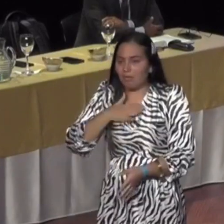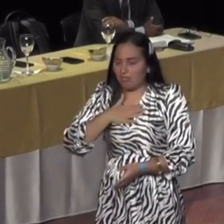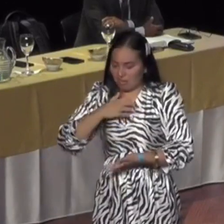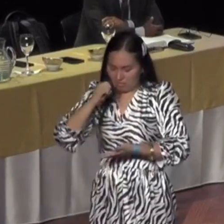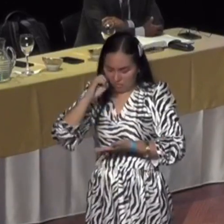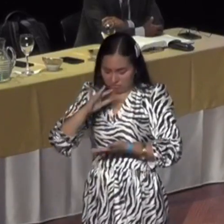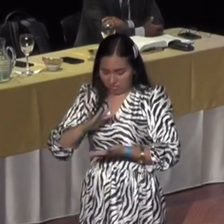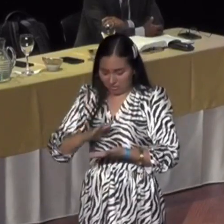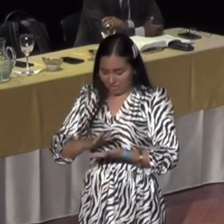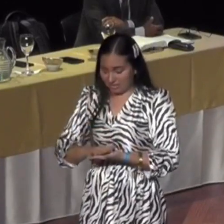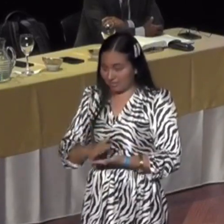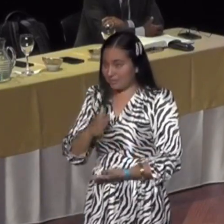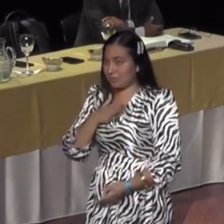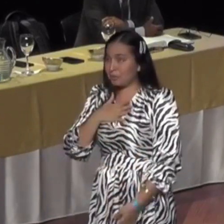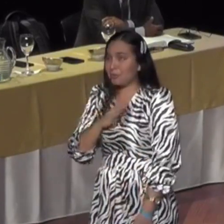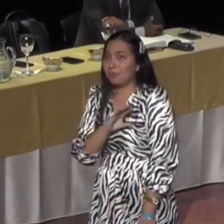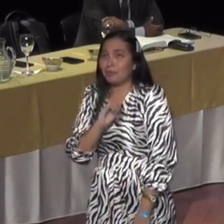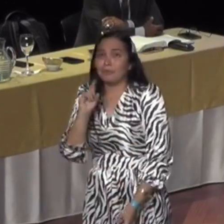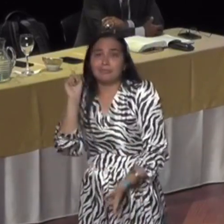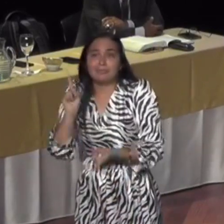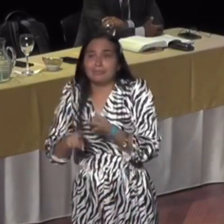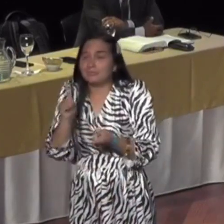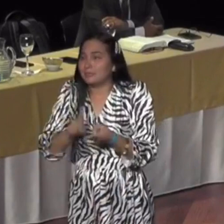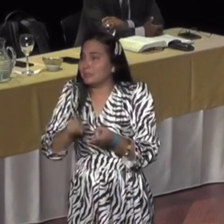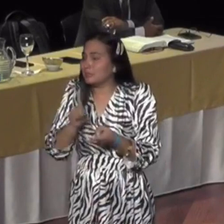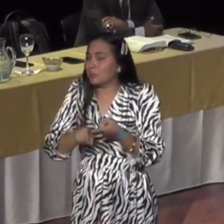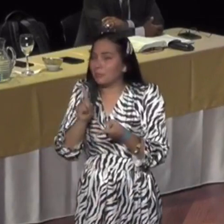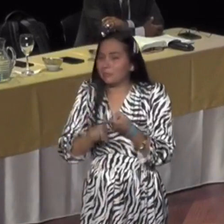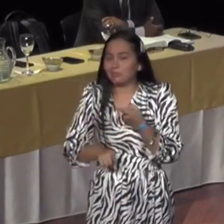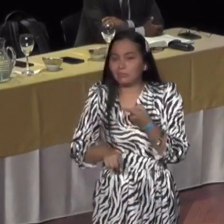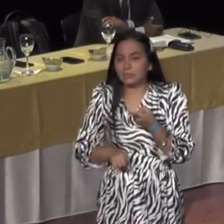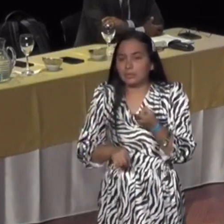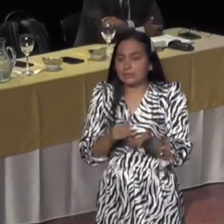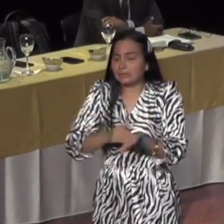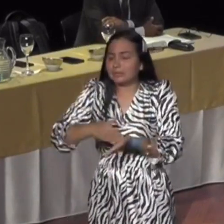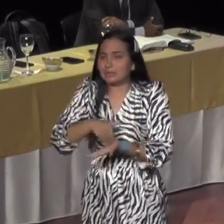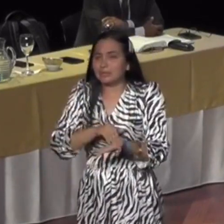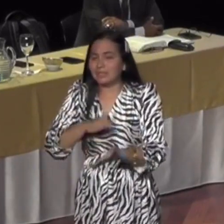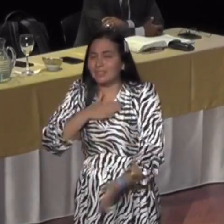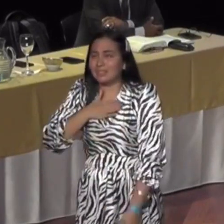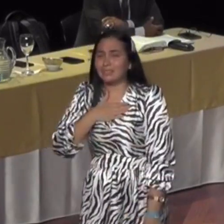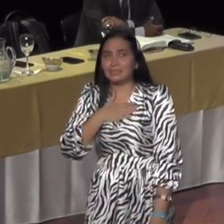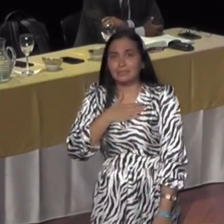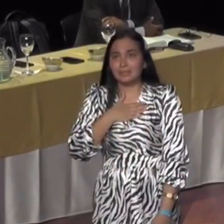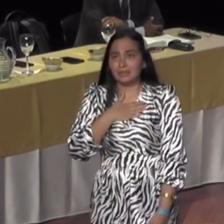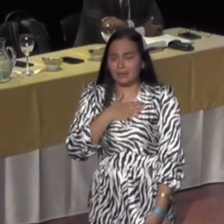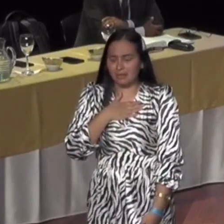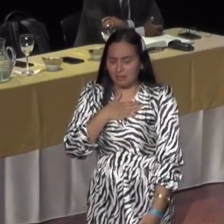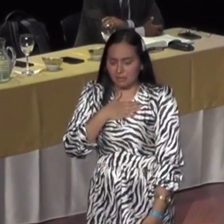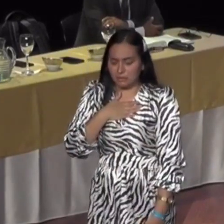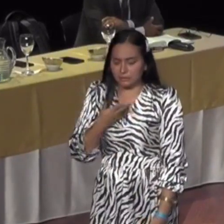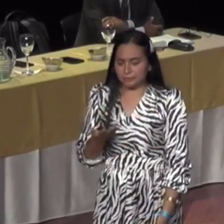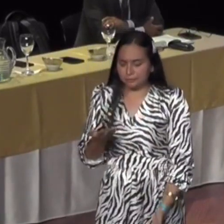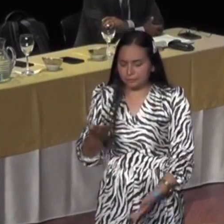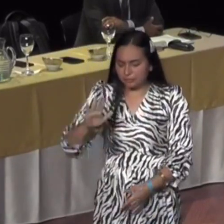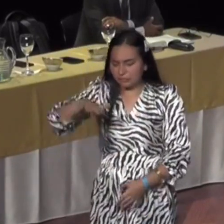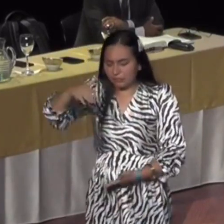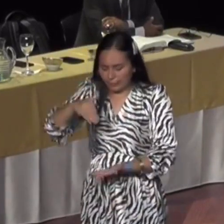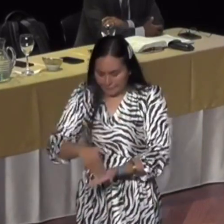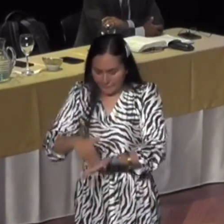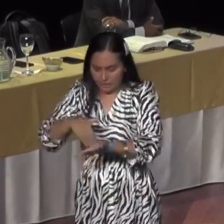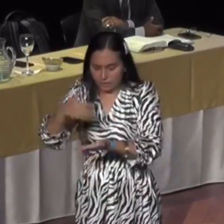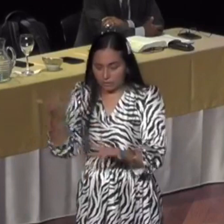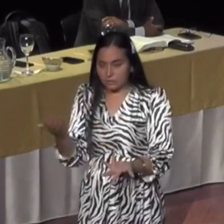suelo. Nunca jamás, nunca volveré, jamás me tendrán en cuenta. Y llegó como esa tierra intermedia del llamado, que